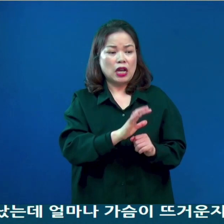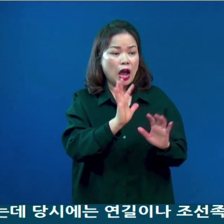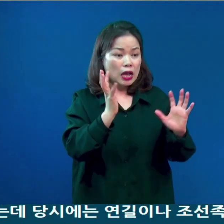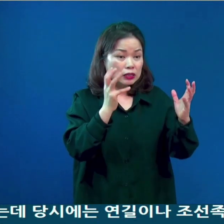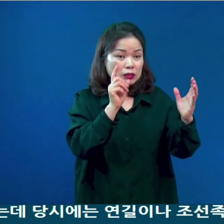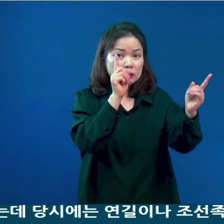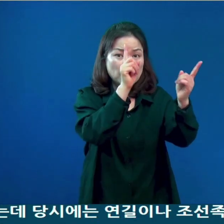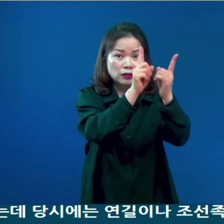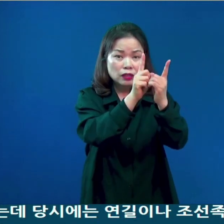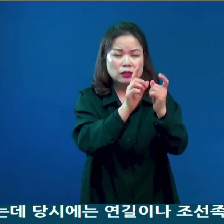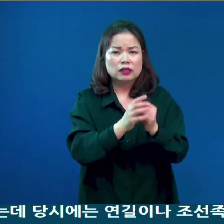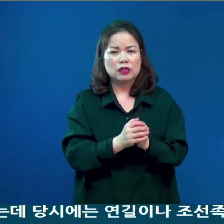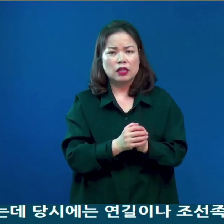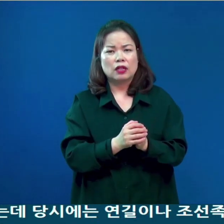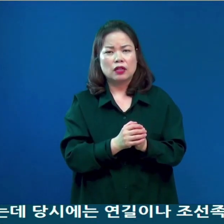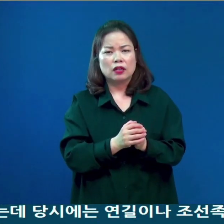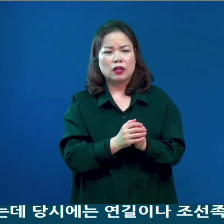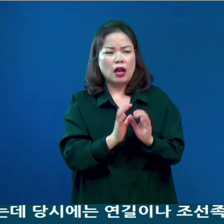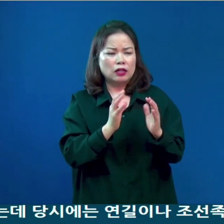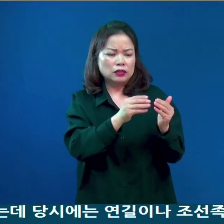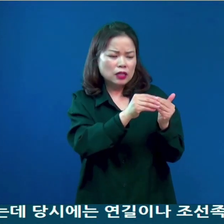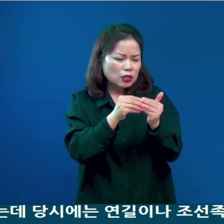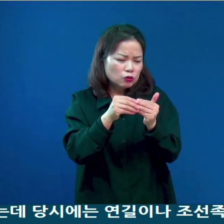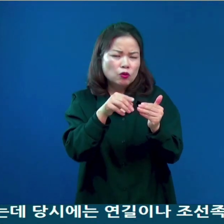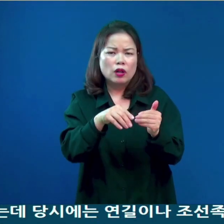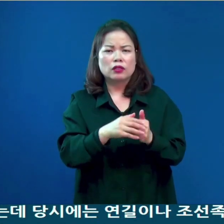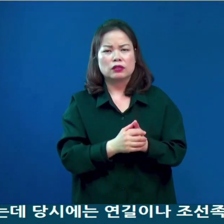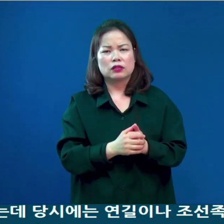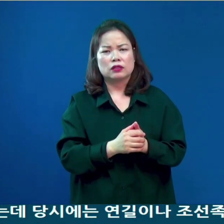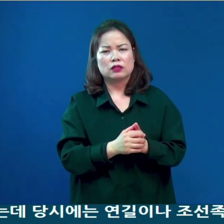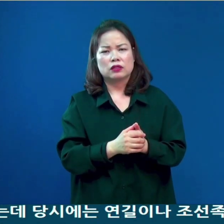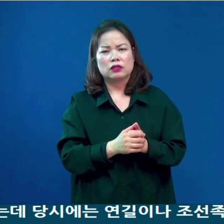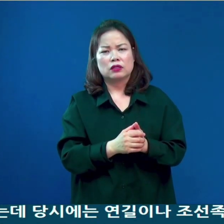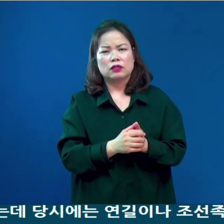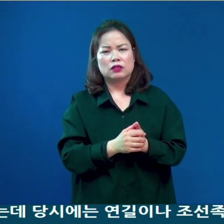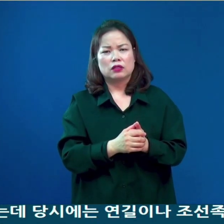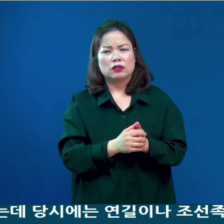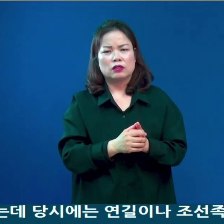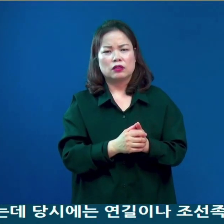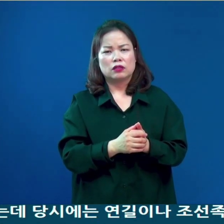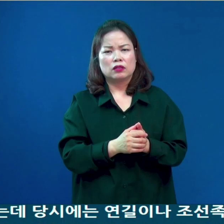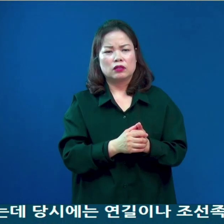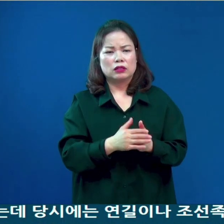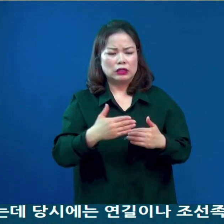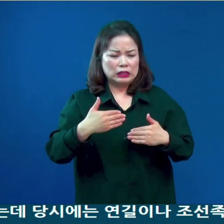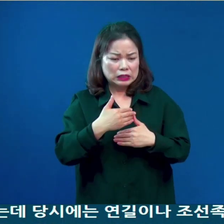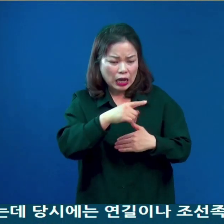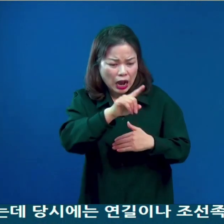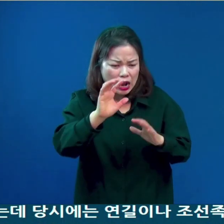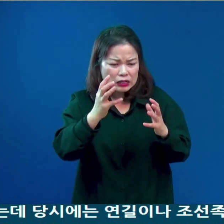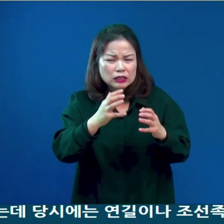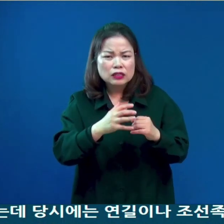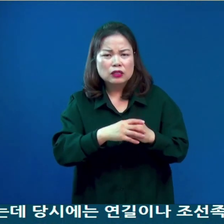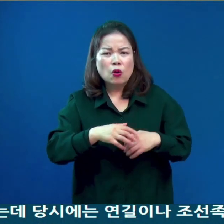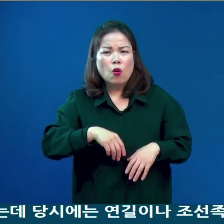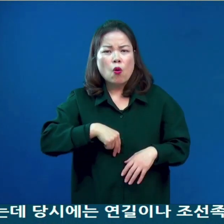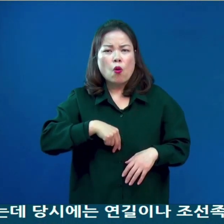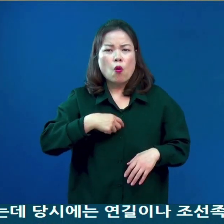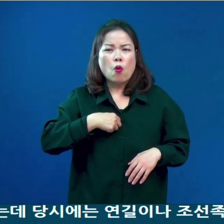만났는데 아이들을 데리고 와가지고 그 모처에 데리고 가가지고 씻기는데, 그 아이들